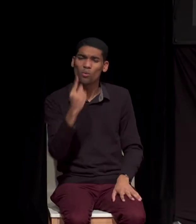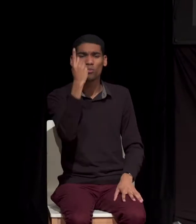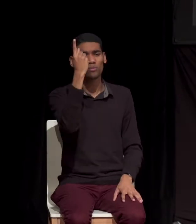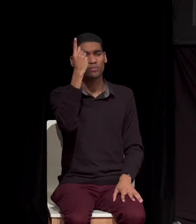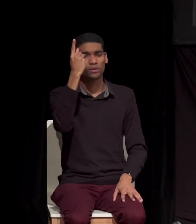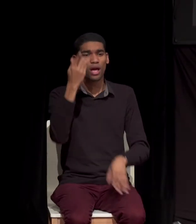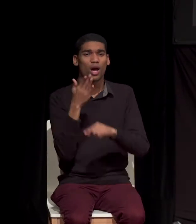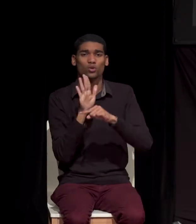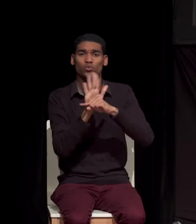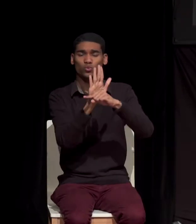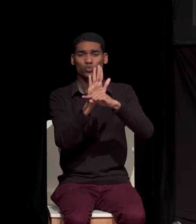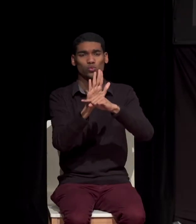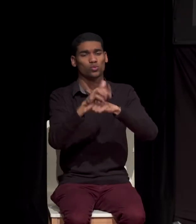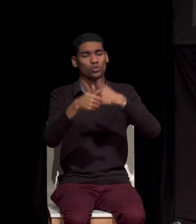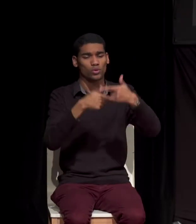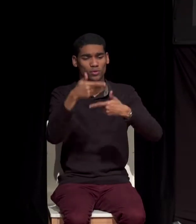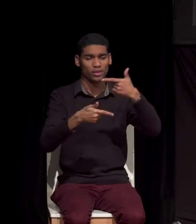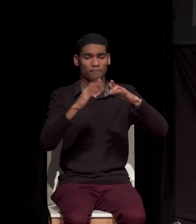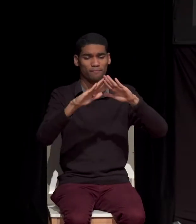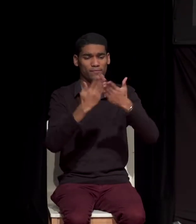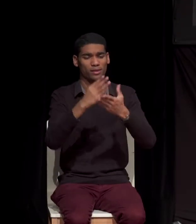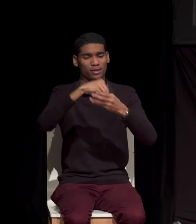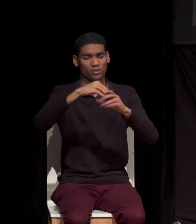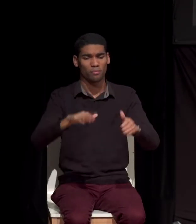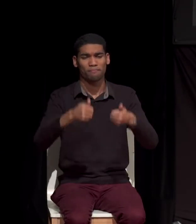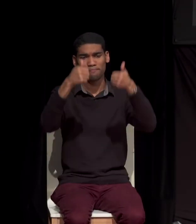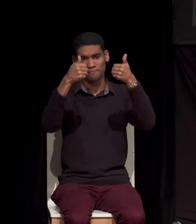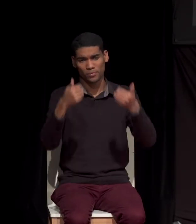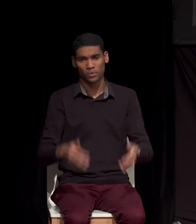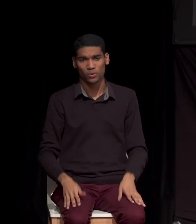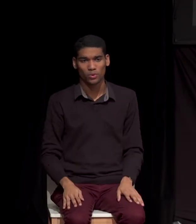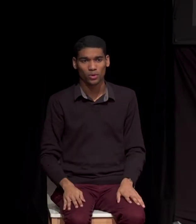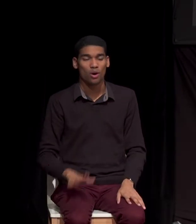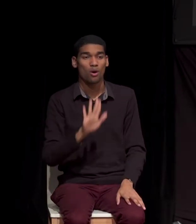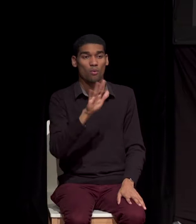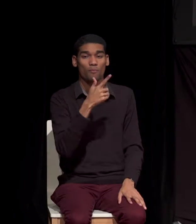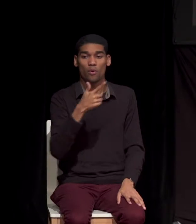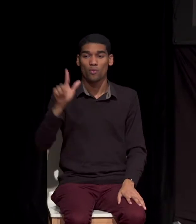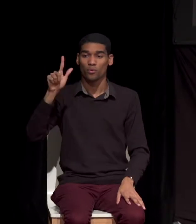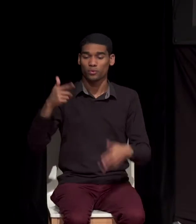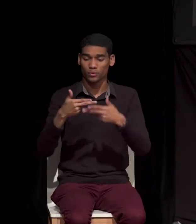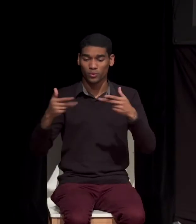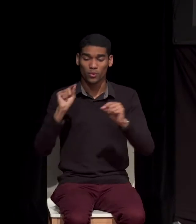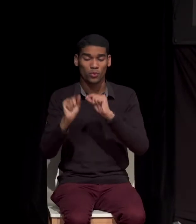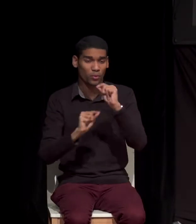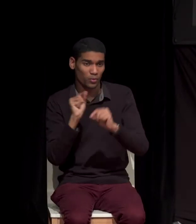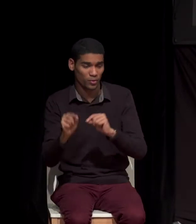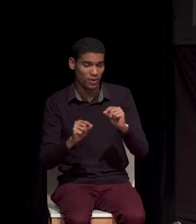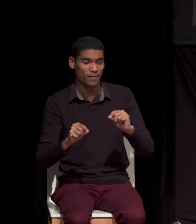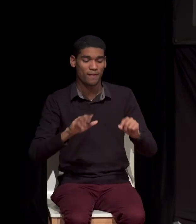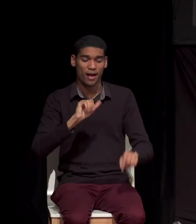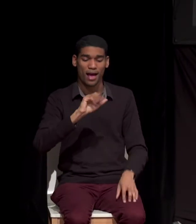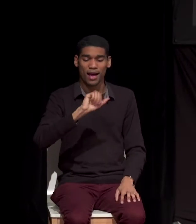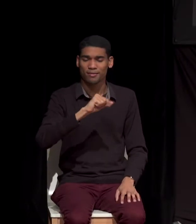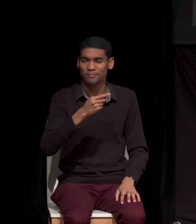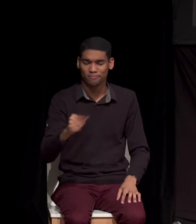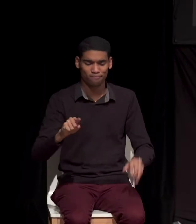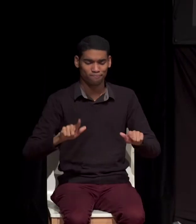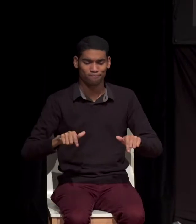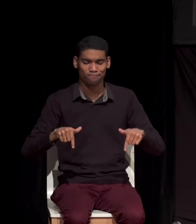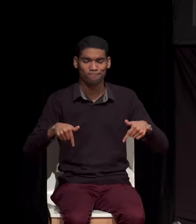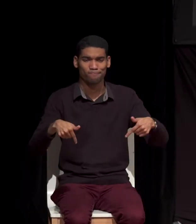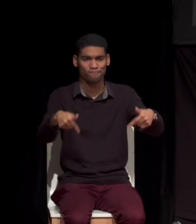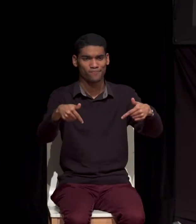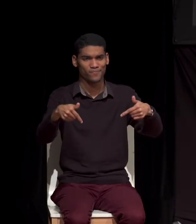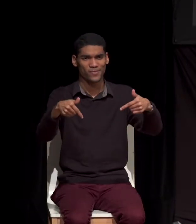para o trabalho na escola ser melhor. E a outra coisa é que essas ações, elas são ações de disputa, elas não